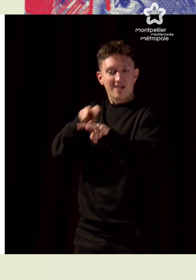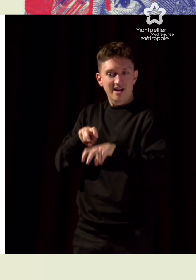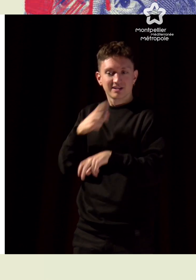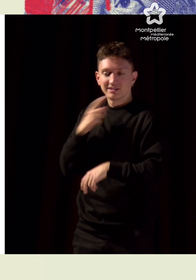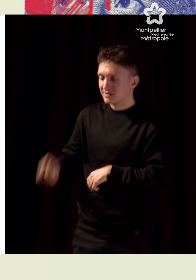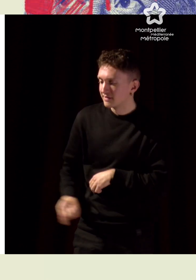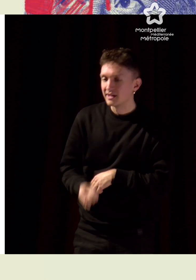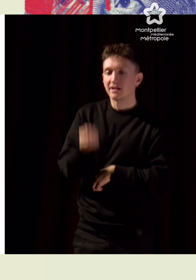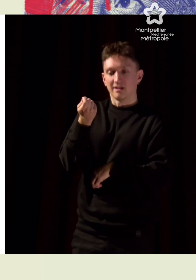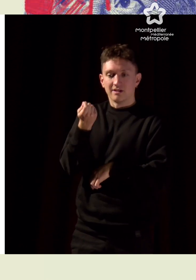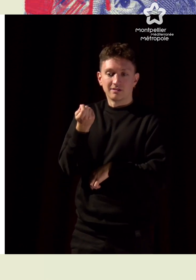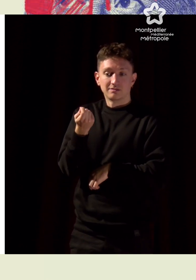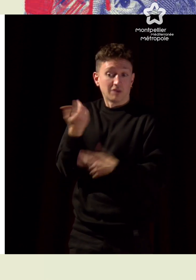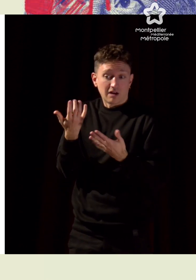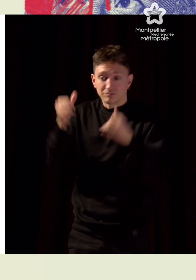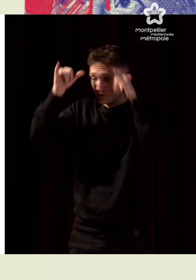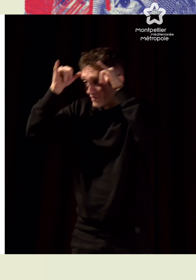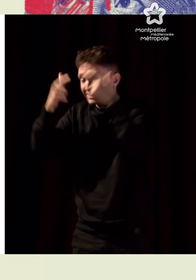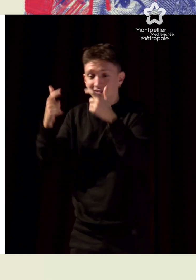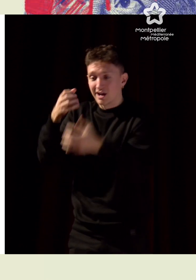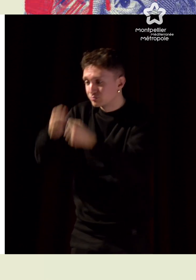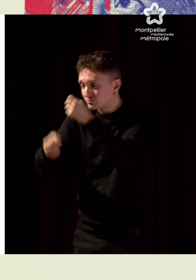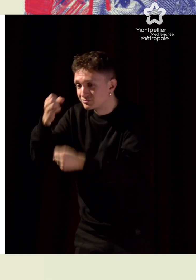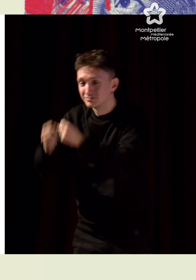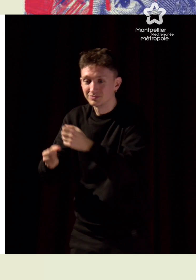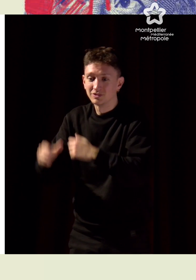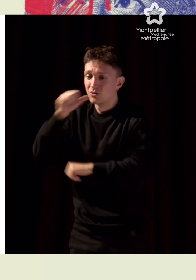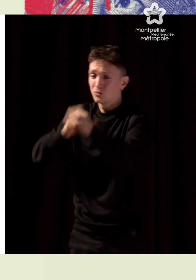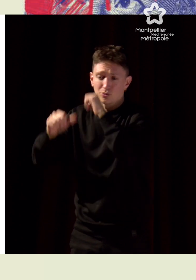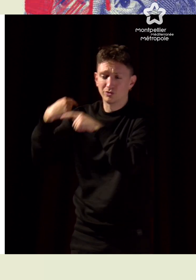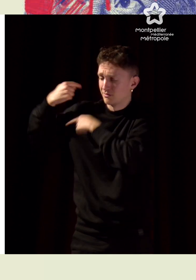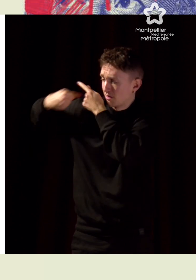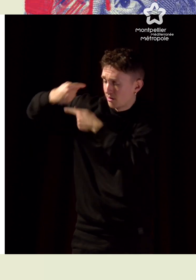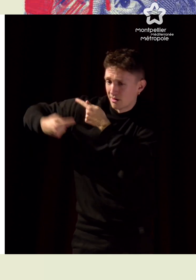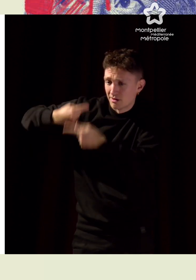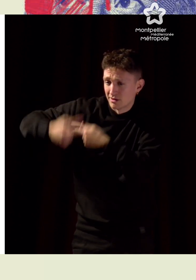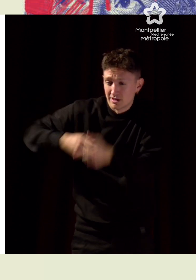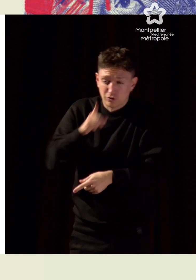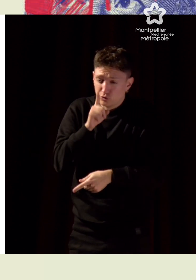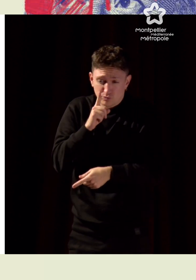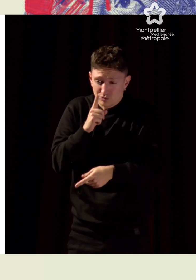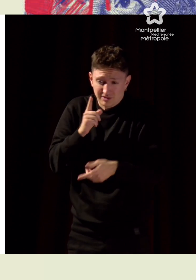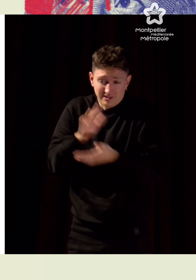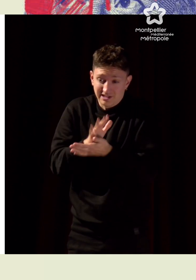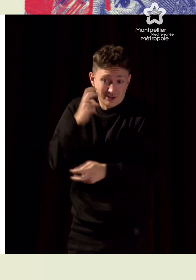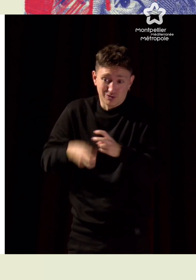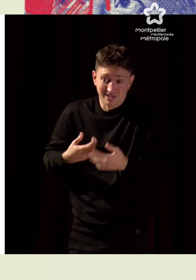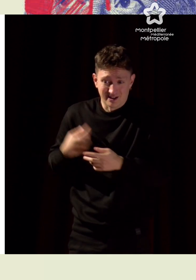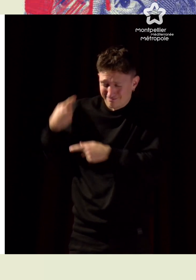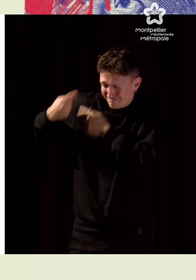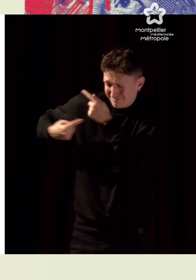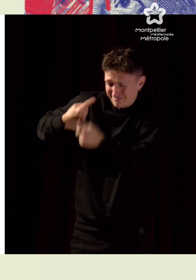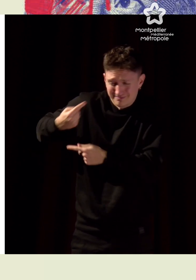lait depuis le néolithique, c'est-à-dire qu'ils consomment du lait frais depuis des milliers d'années, et donc ils ont